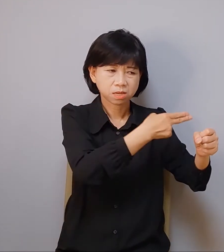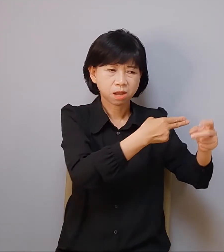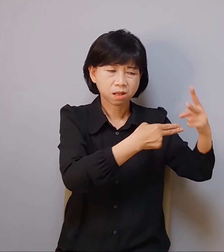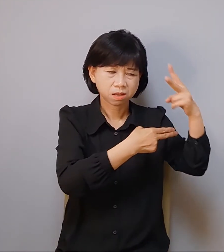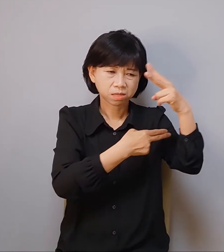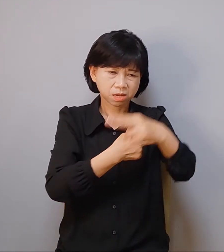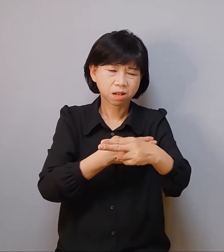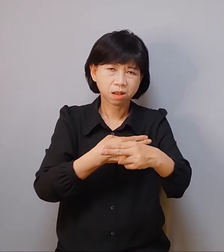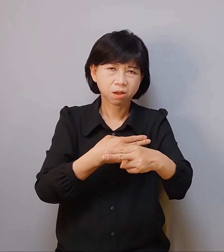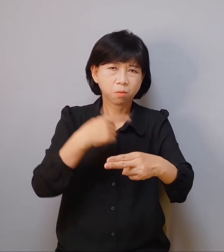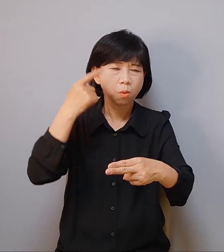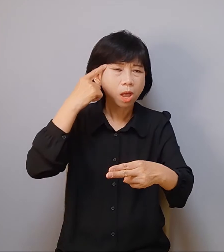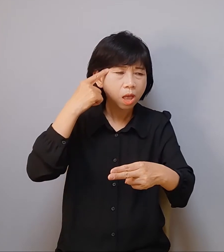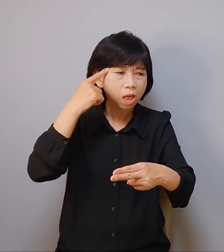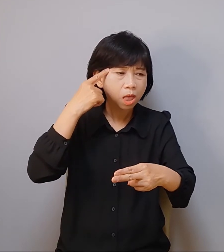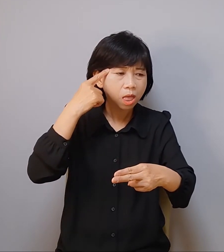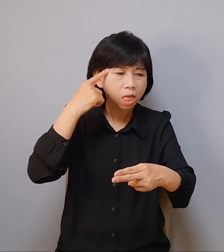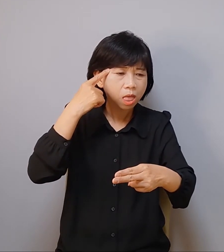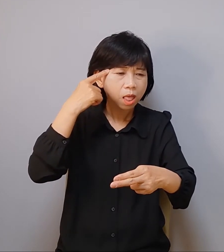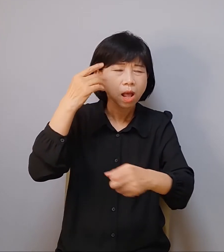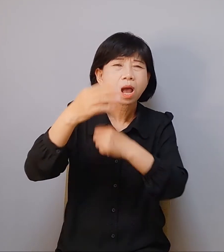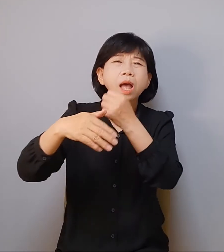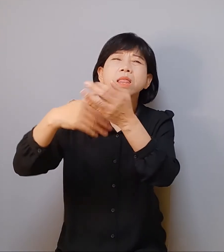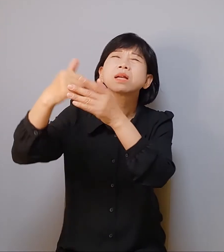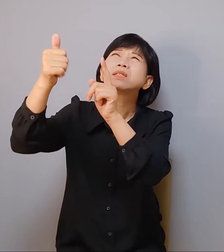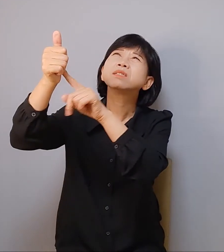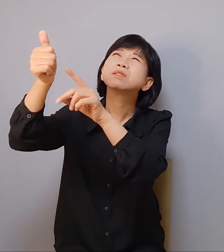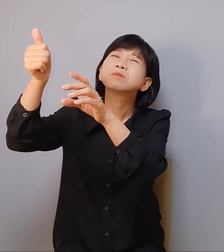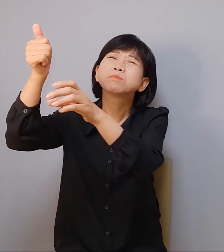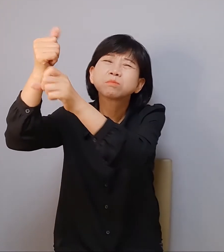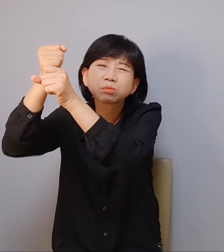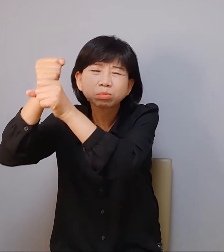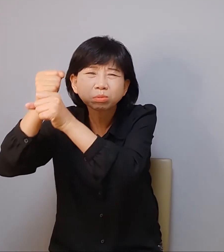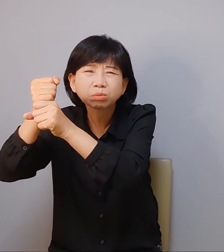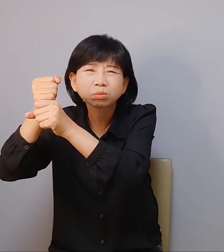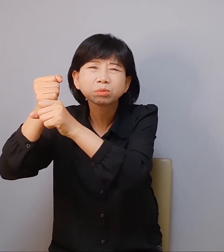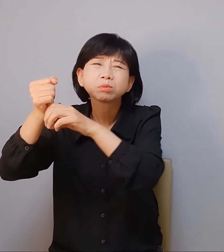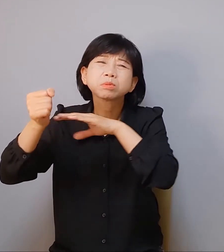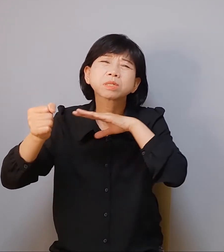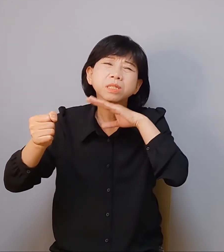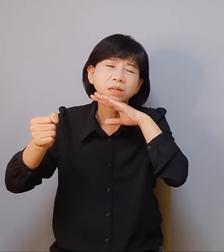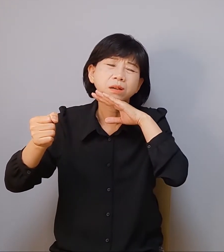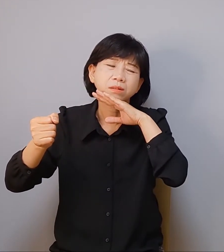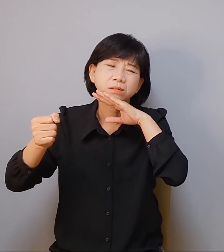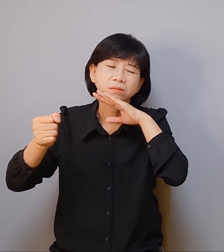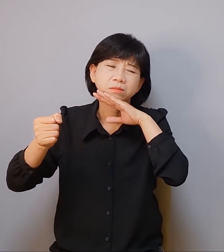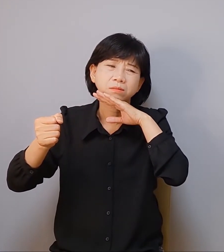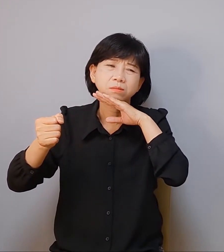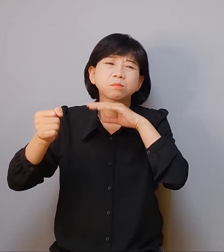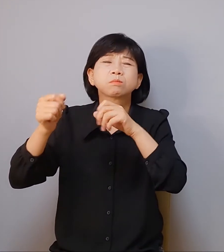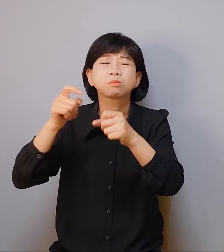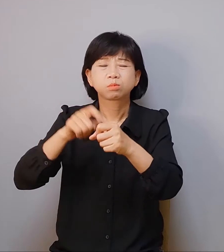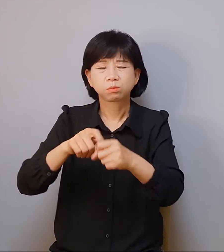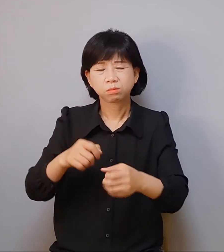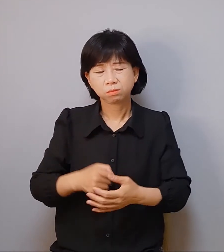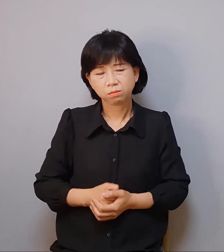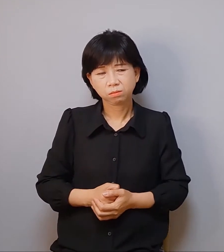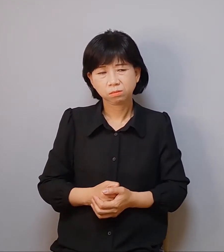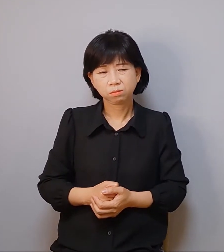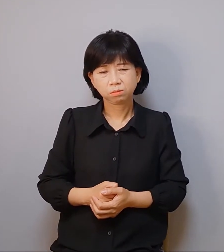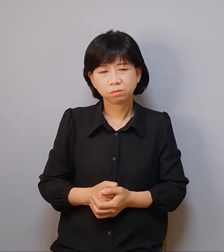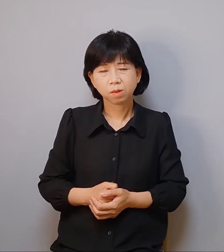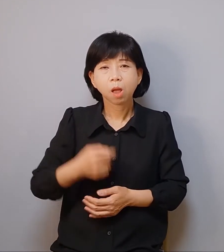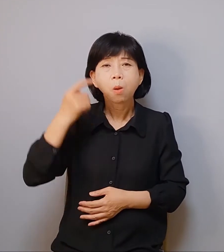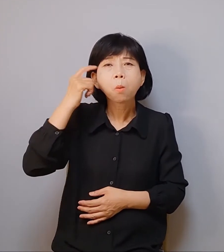놓으시냐는 거죠. 그거 다 끊어져야 누구를 기다려요? 하나님을 기다리는 거죠. 주께 소망이 있는 것을